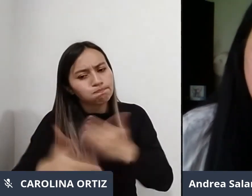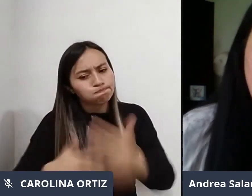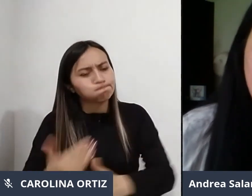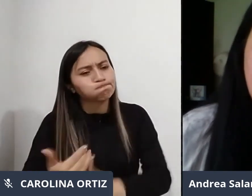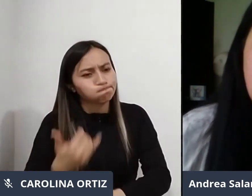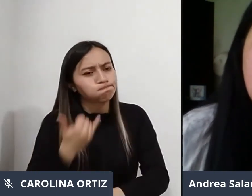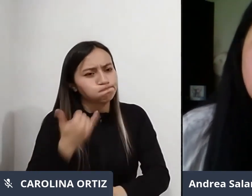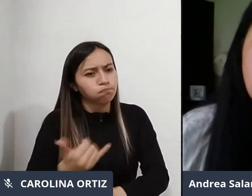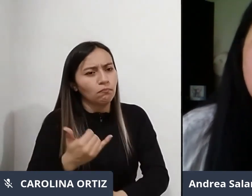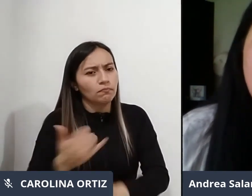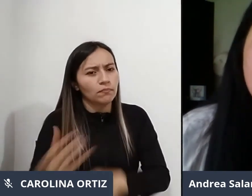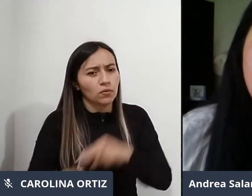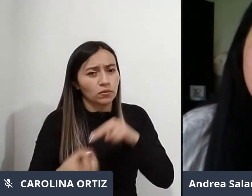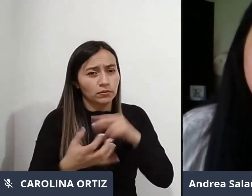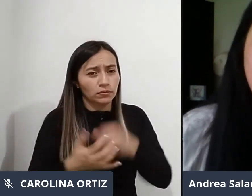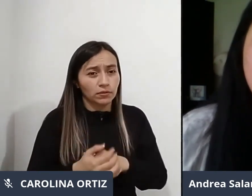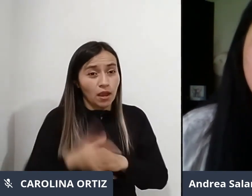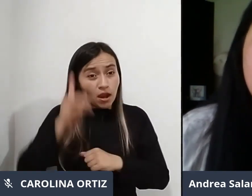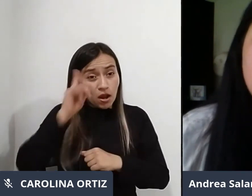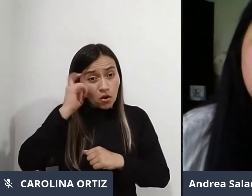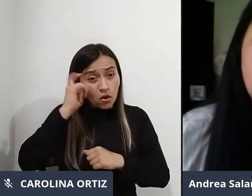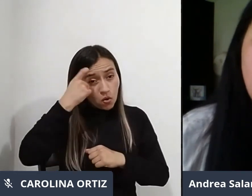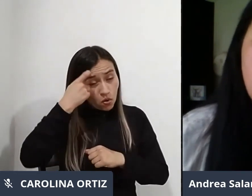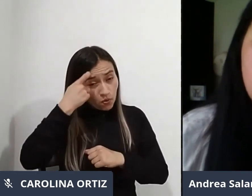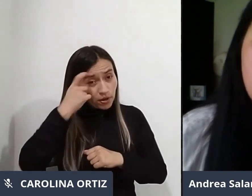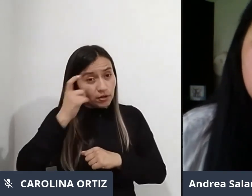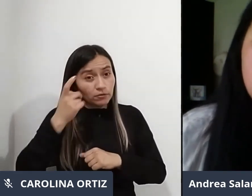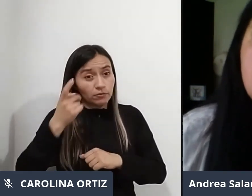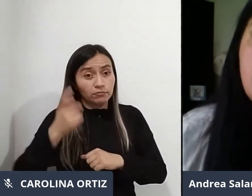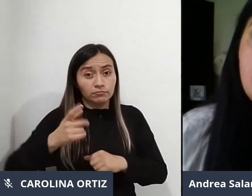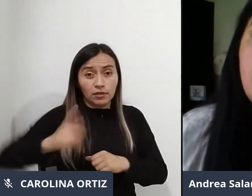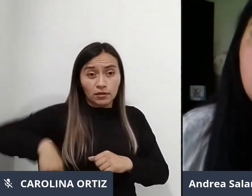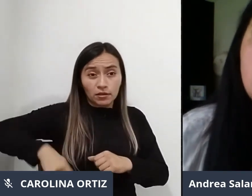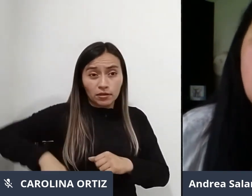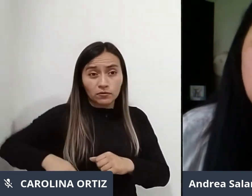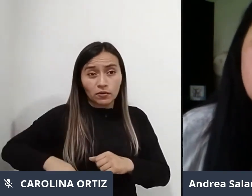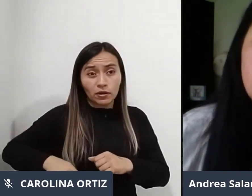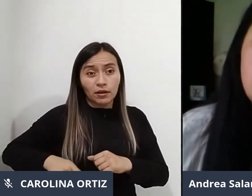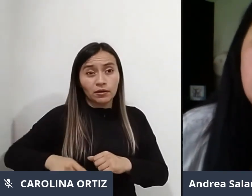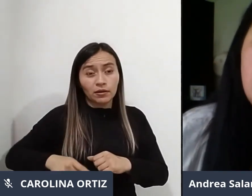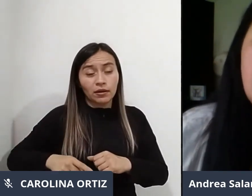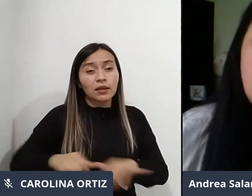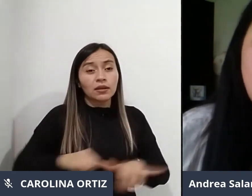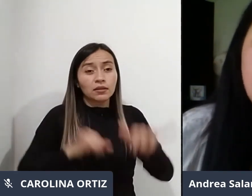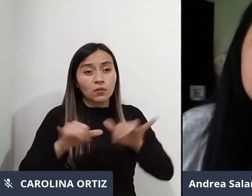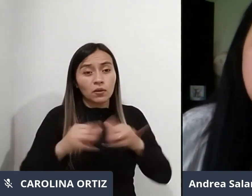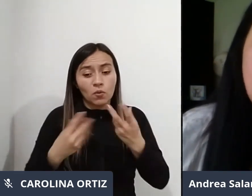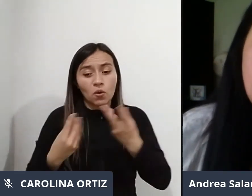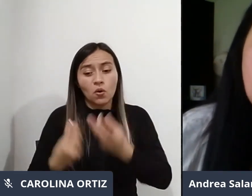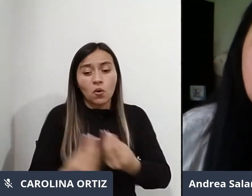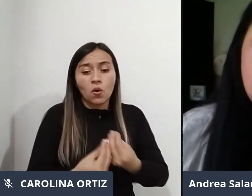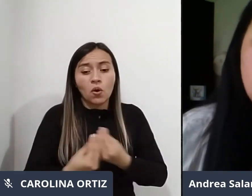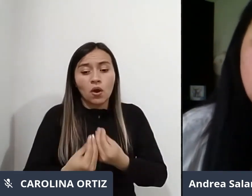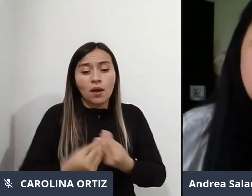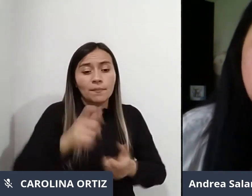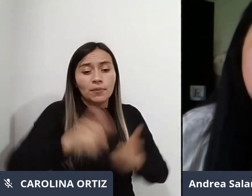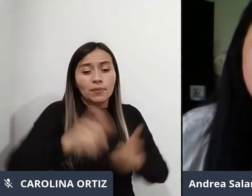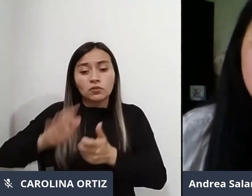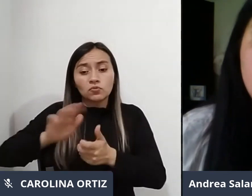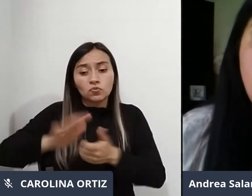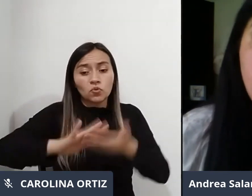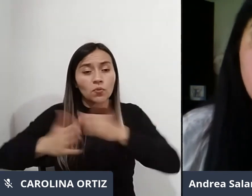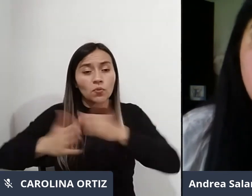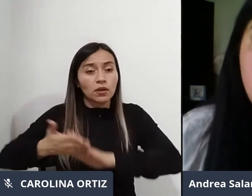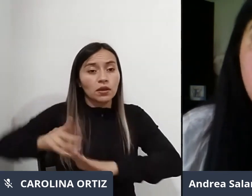es una forma en la que todos los miembros de la comunidad educativa sienten que tienen una voz que no debe ser olvidada por ninguno de los